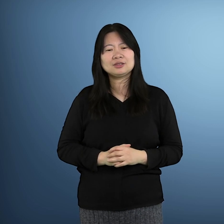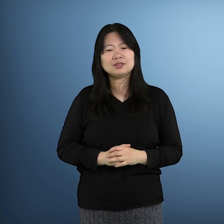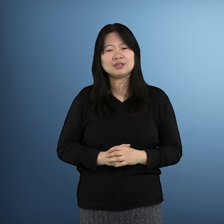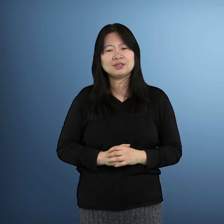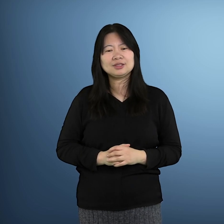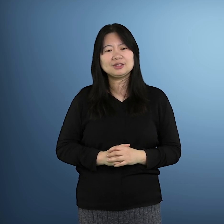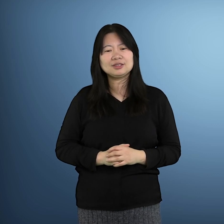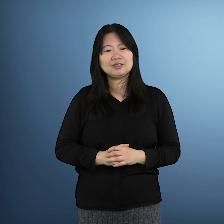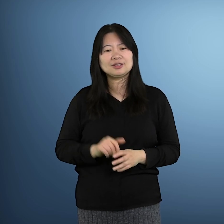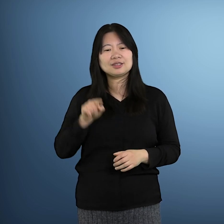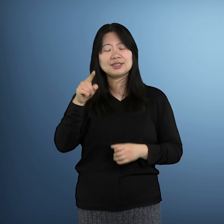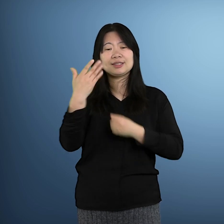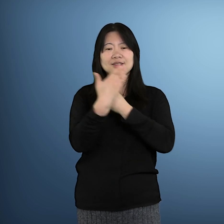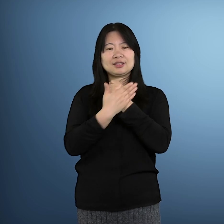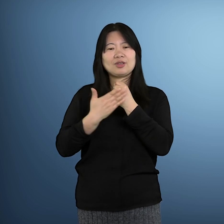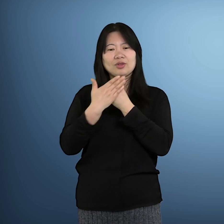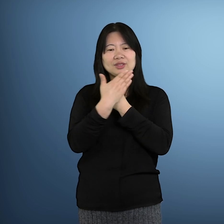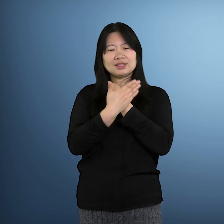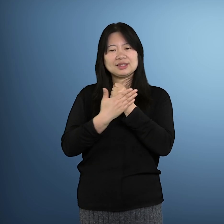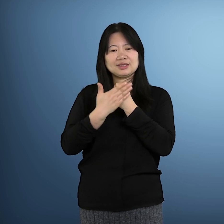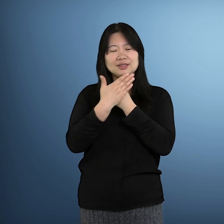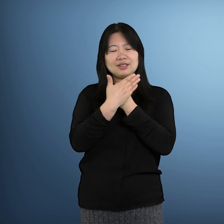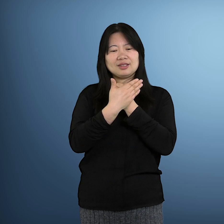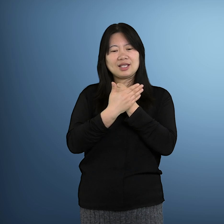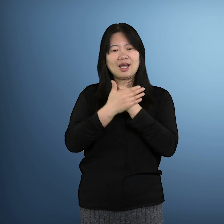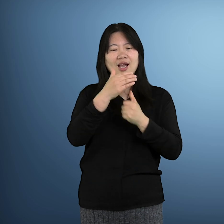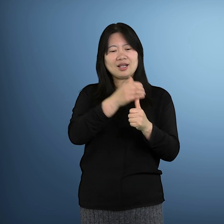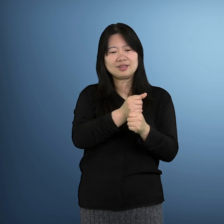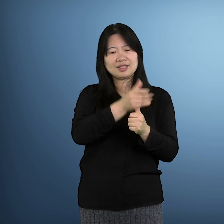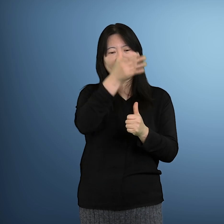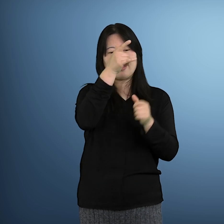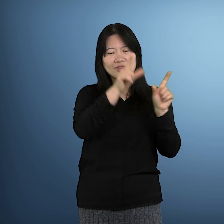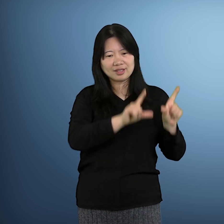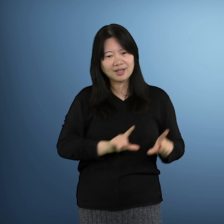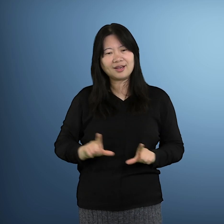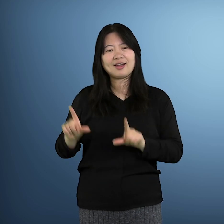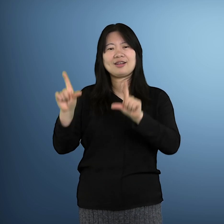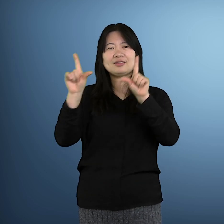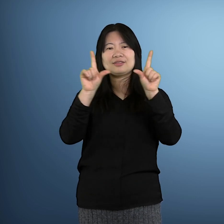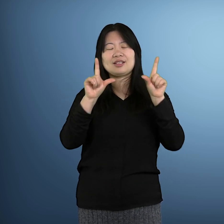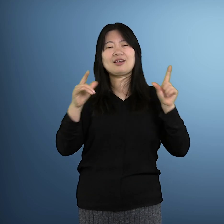그 은혜를 놓치며 살았네.